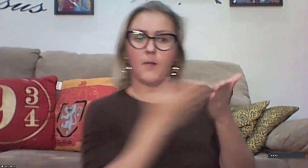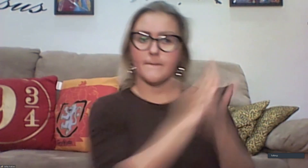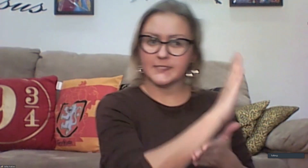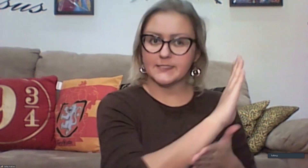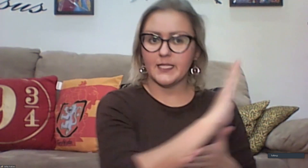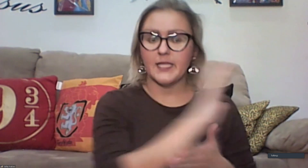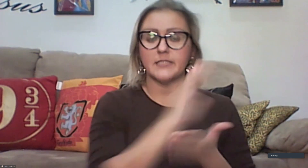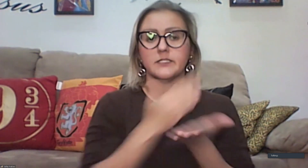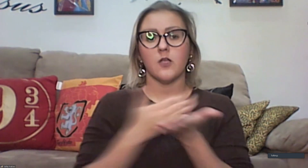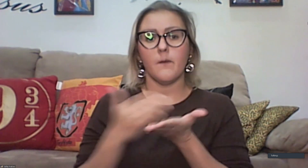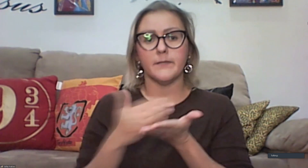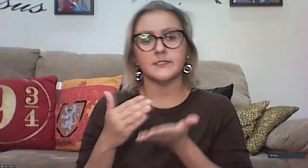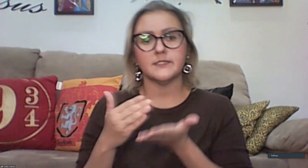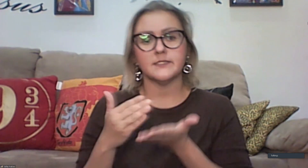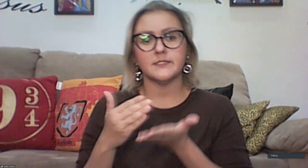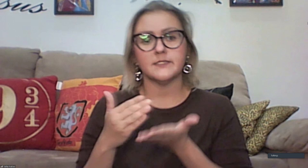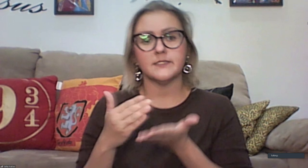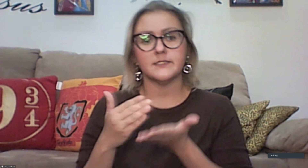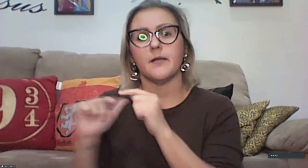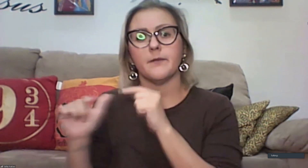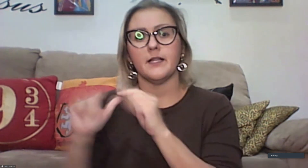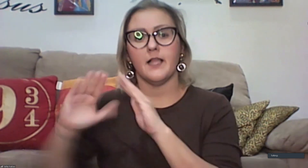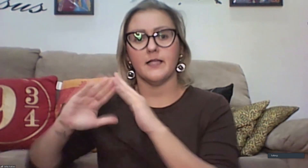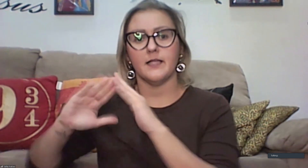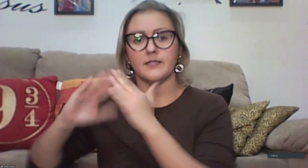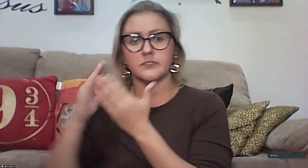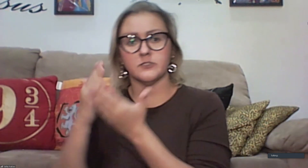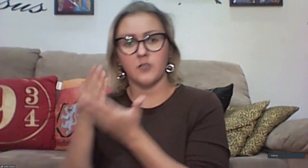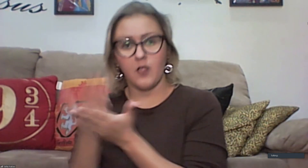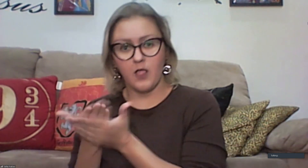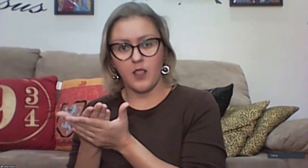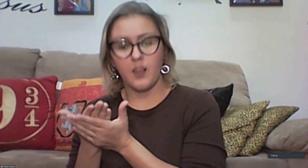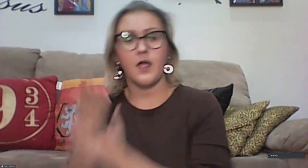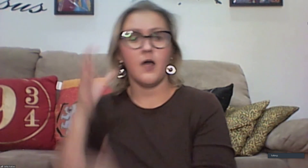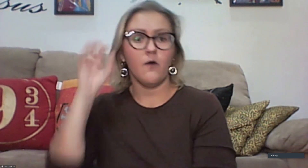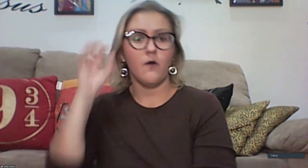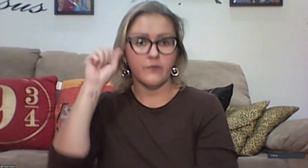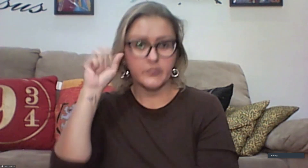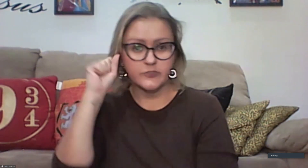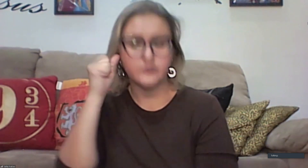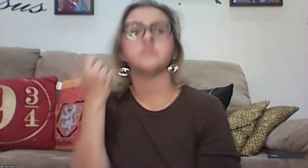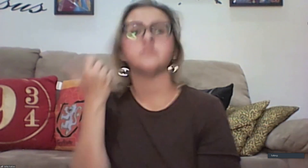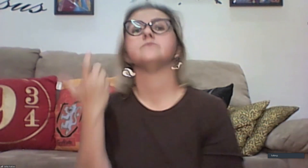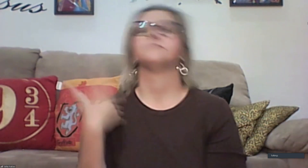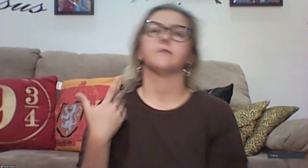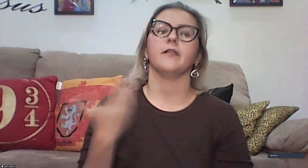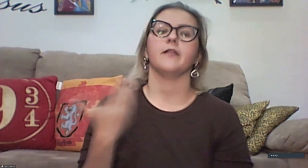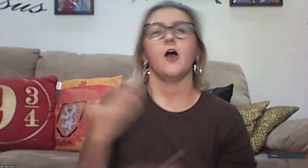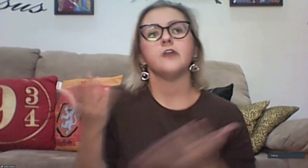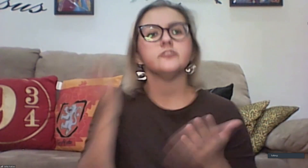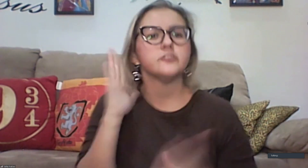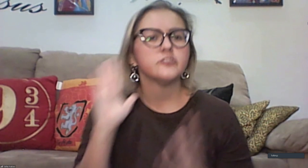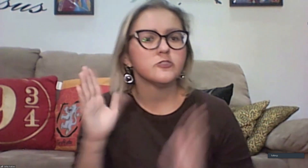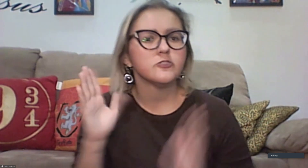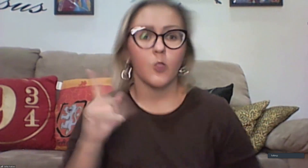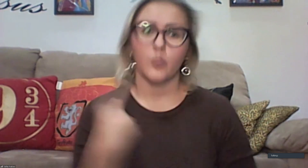trabalhar na escola, uma escola de ouvintes. E aí nós já sabemos como é que funciona,